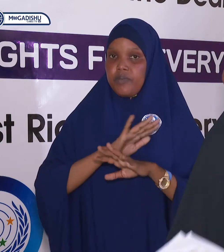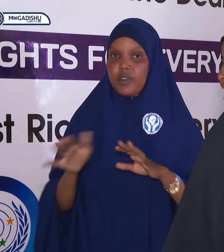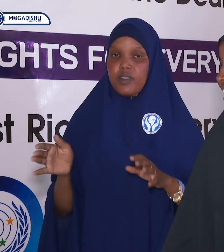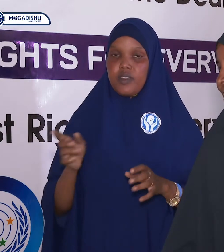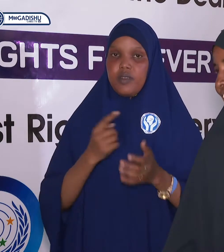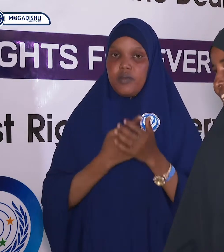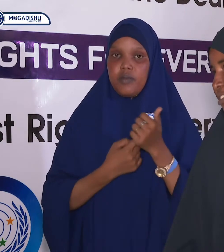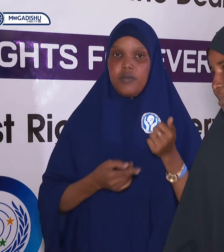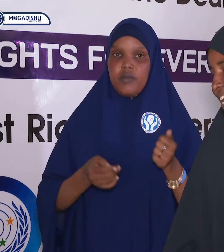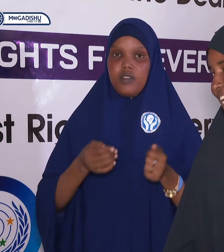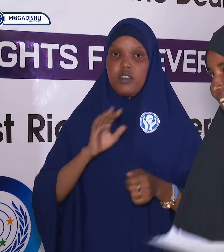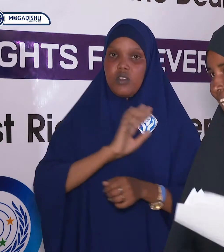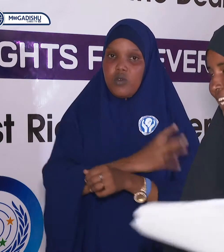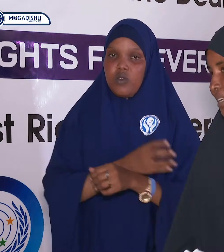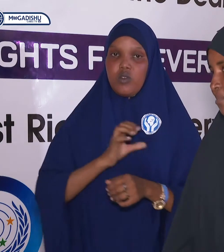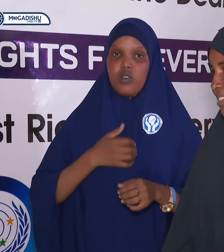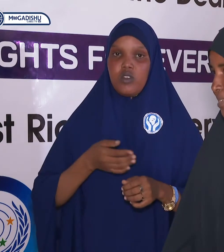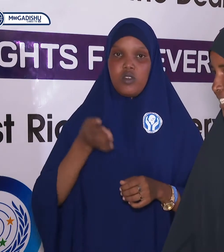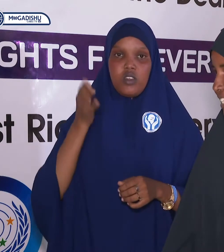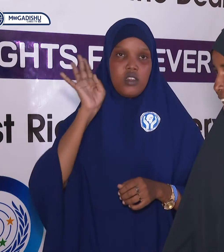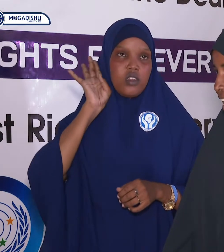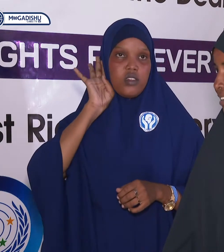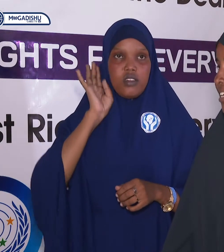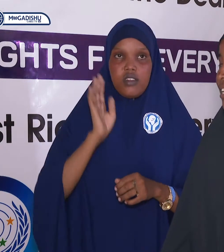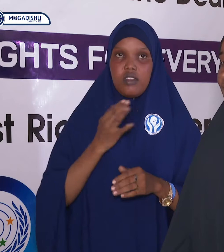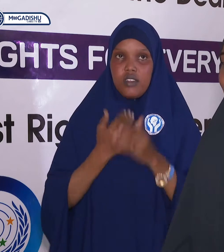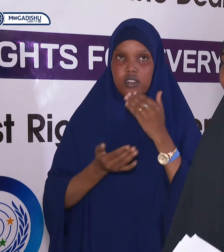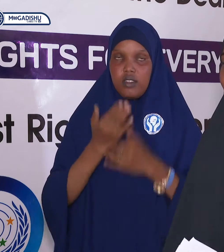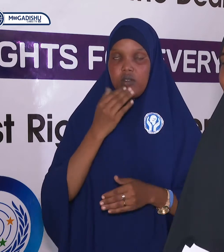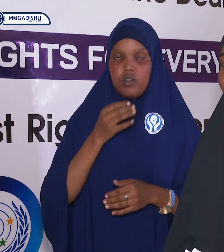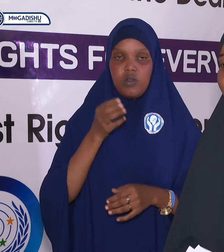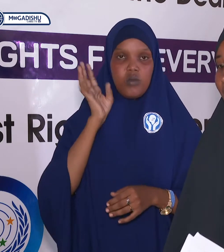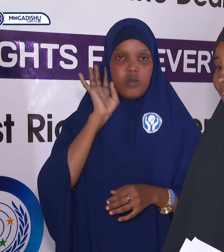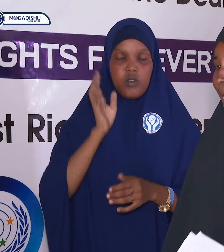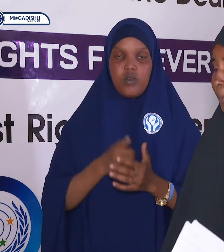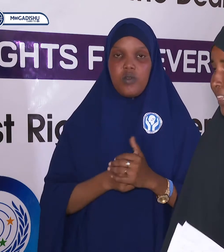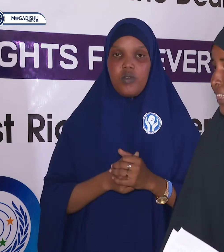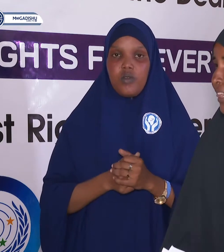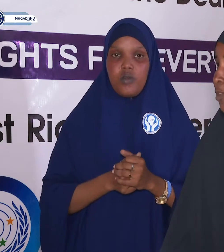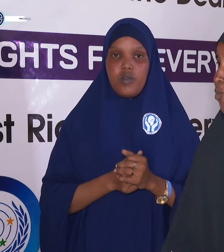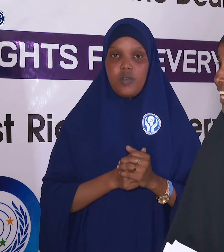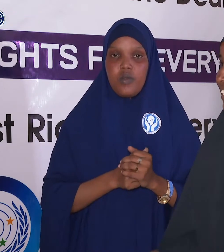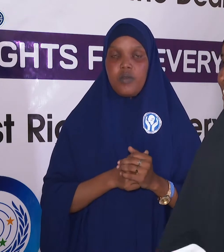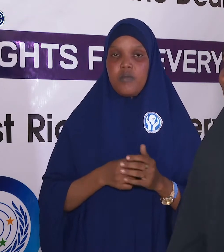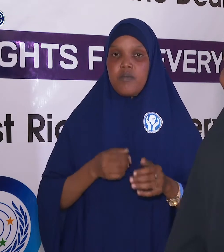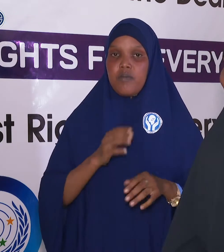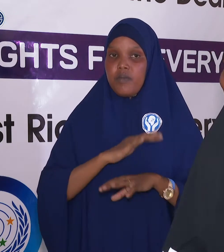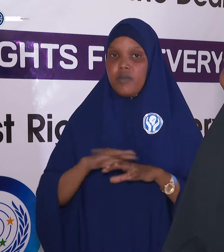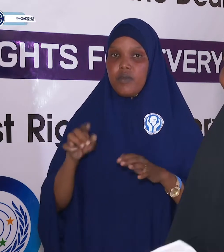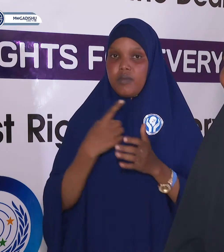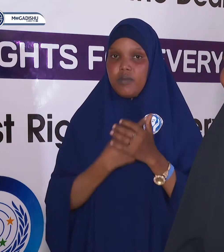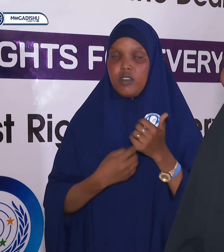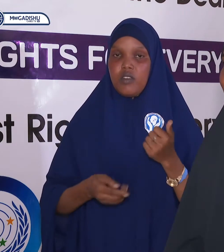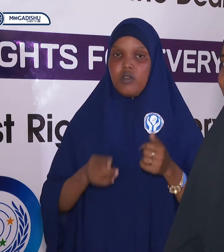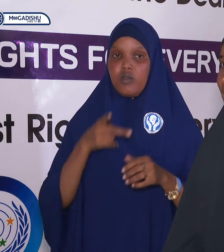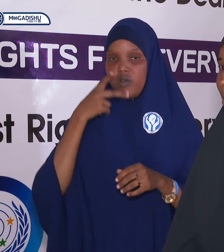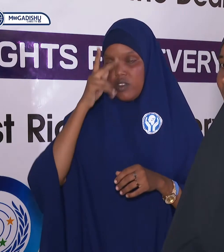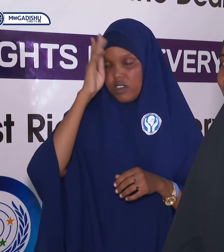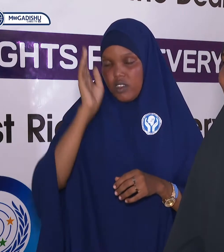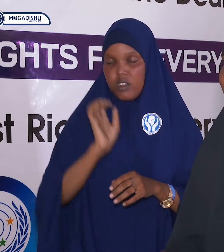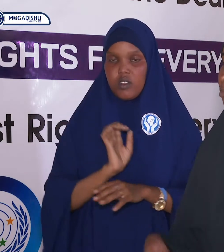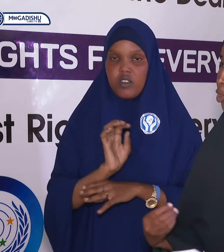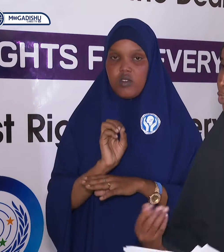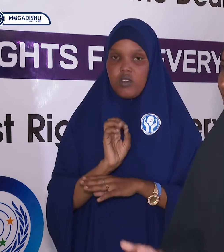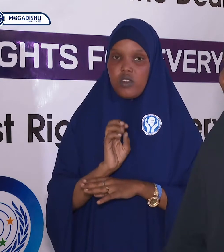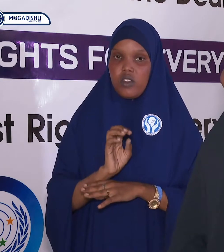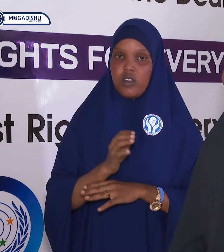maqlo aadaanka salaada subax masjidka maahan mid waalidkiisa ay la talin karaan ama